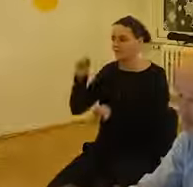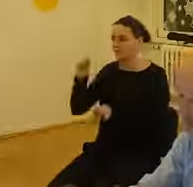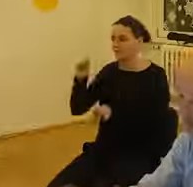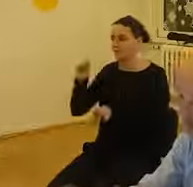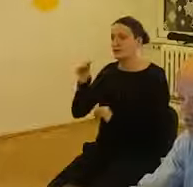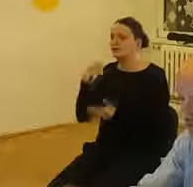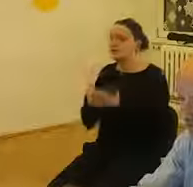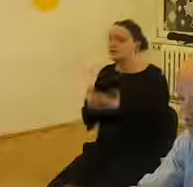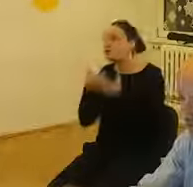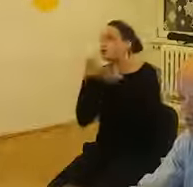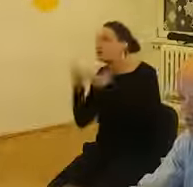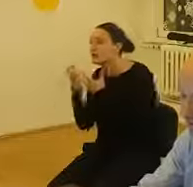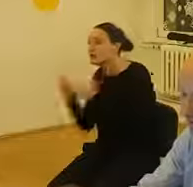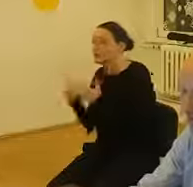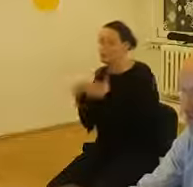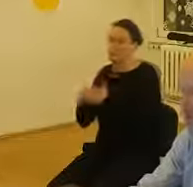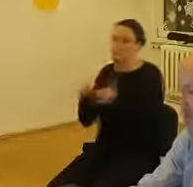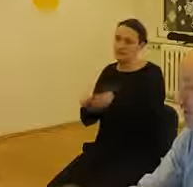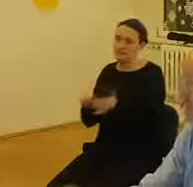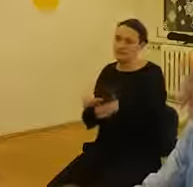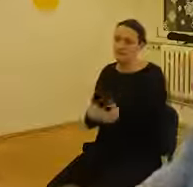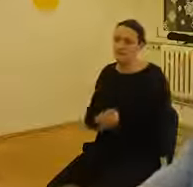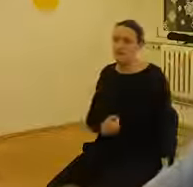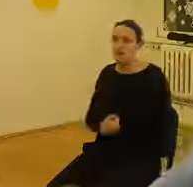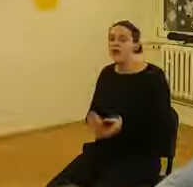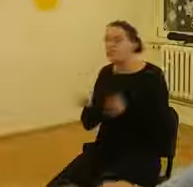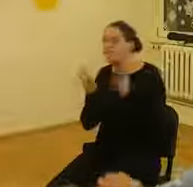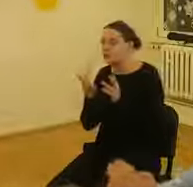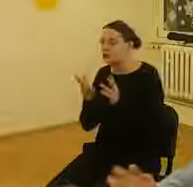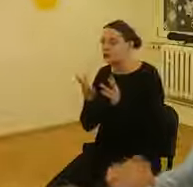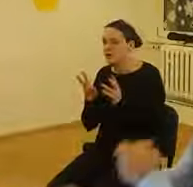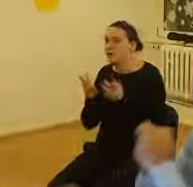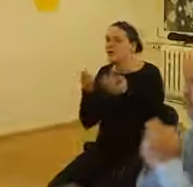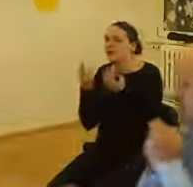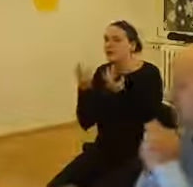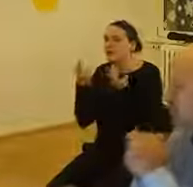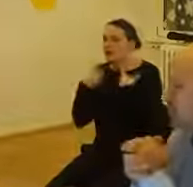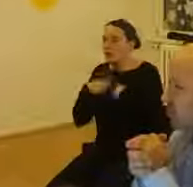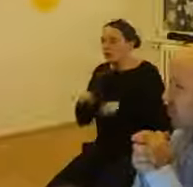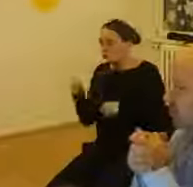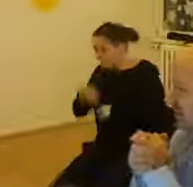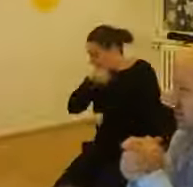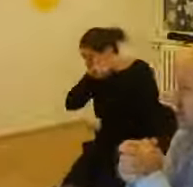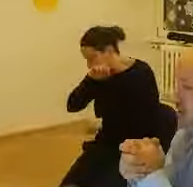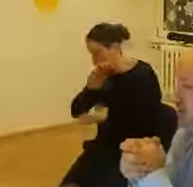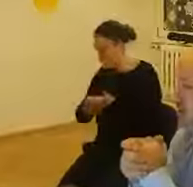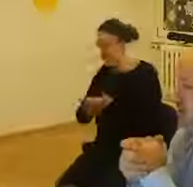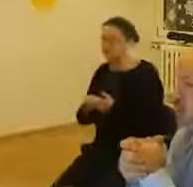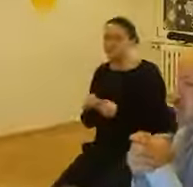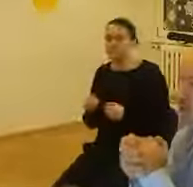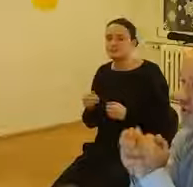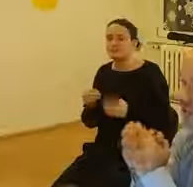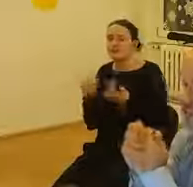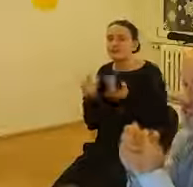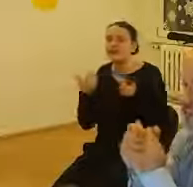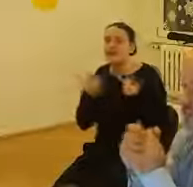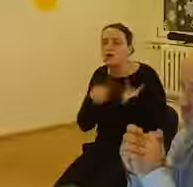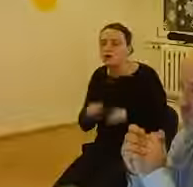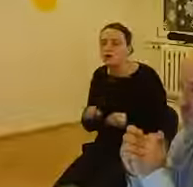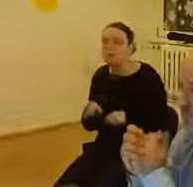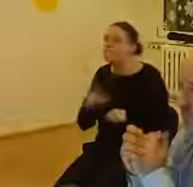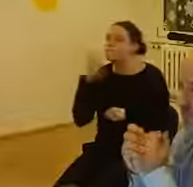jakby zachęta do kandydowania. I teraz ważna rzecz, frekwencja. Aby wybory były ważne, musi pójść nas